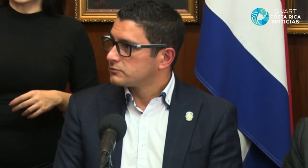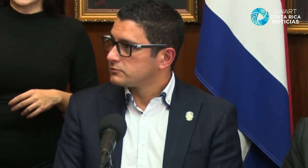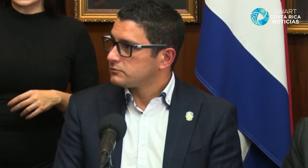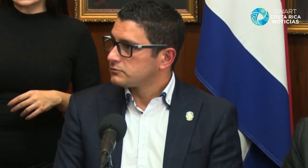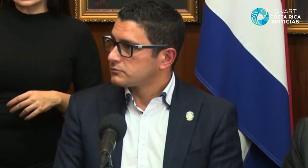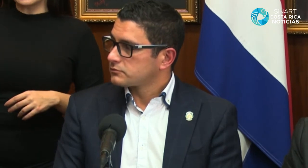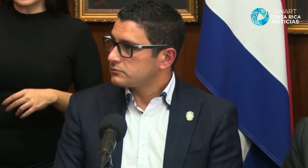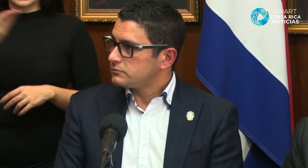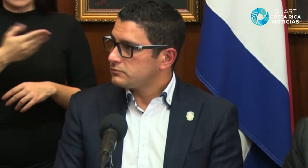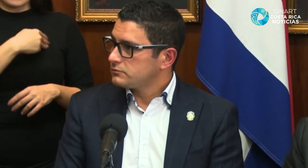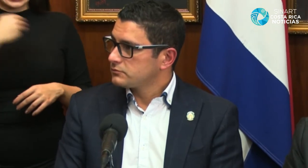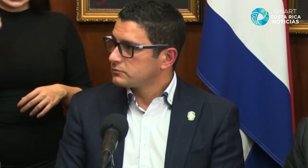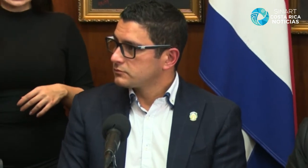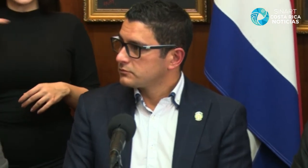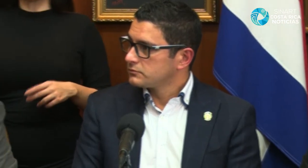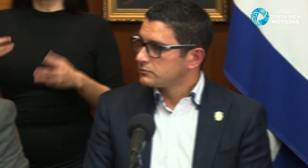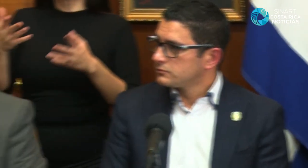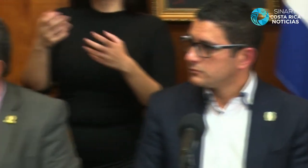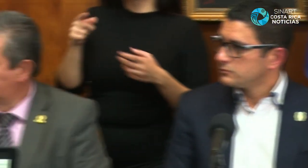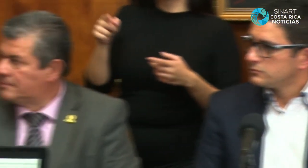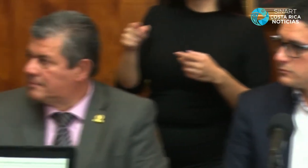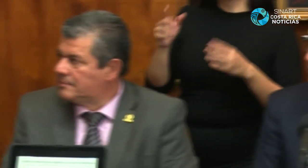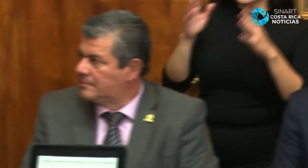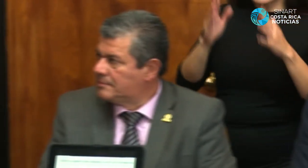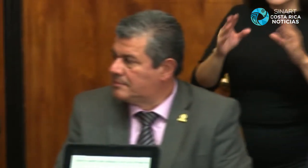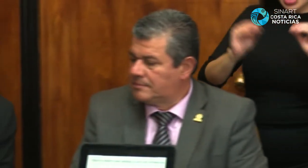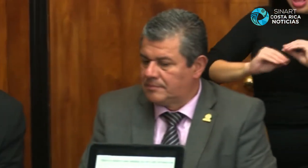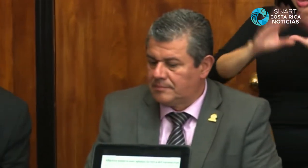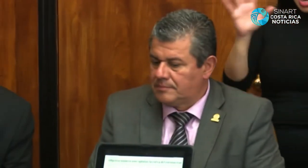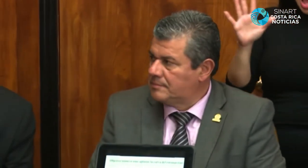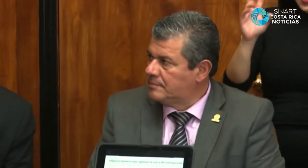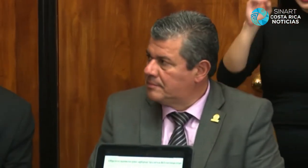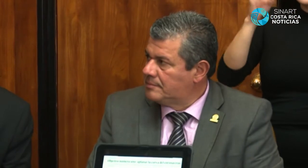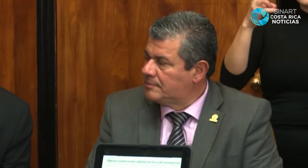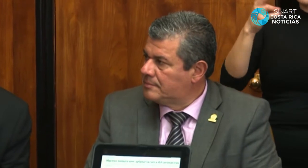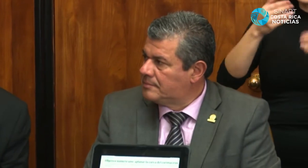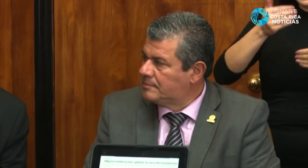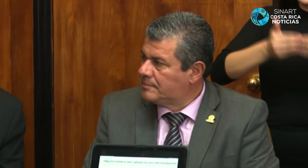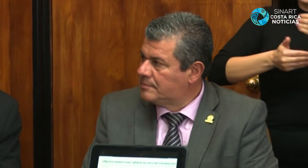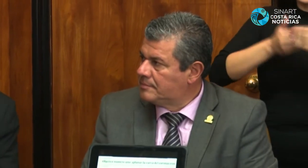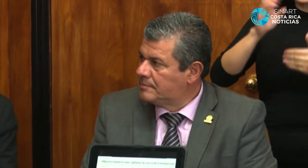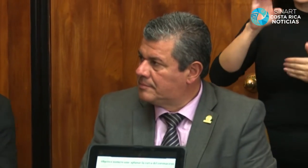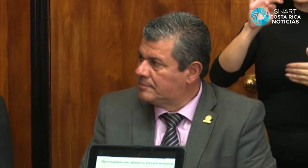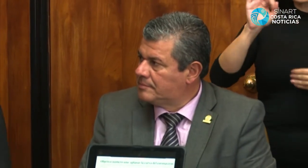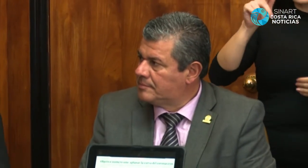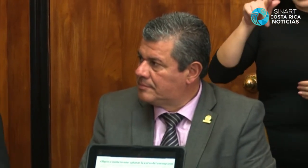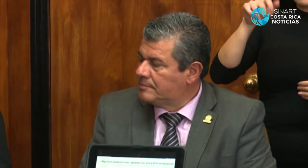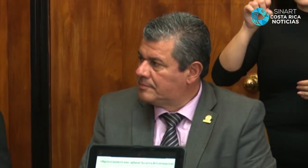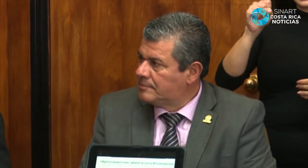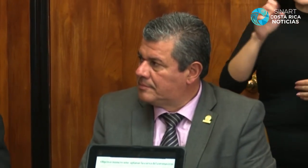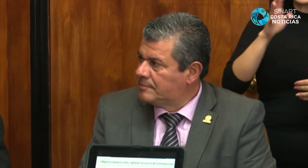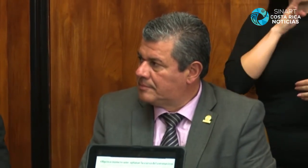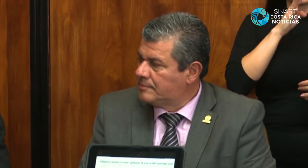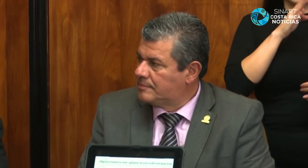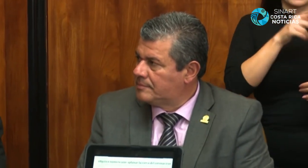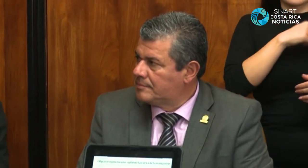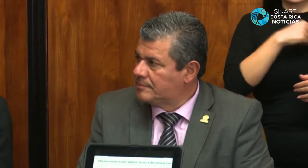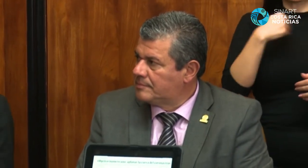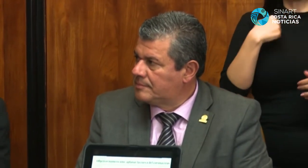para el señor ministro, don Alex, quisiera que nos dejara suficientemente claros el asunto de las etapas. Conversábamos al inicio con el señor ministro de